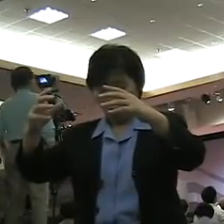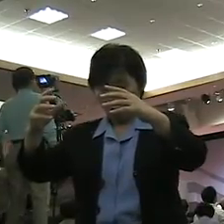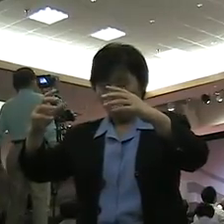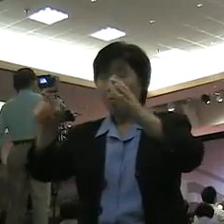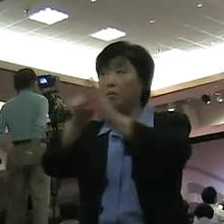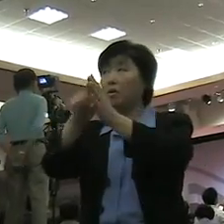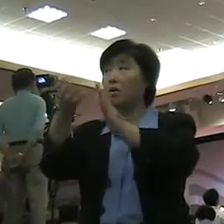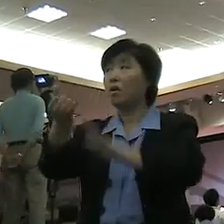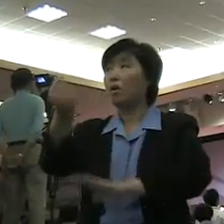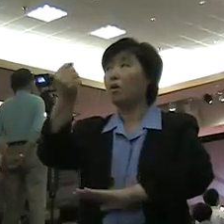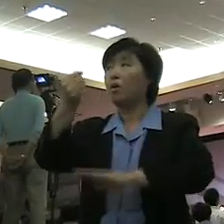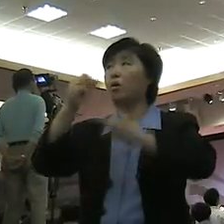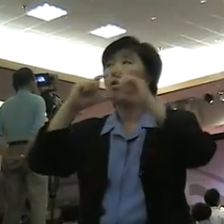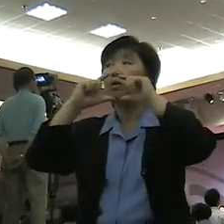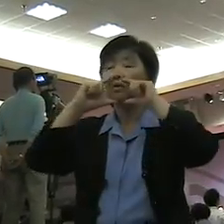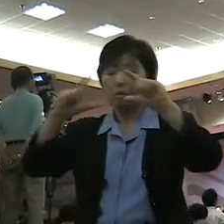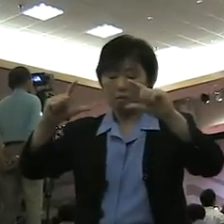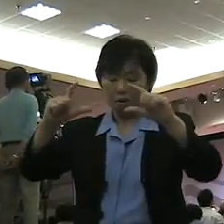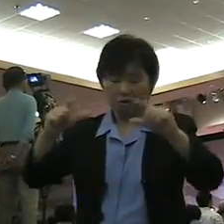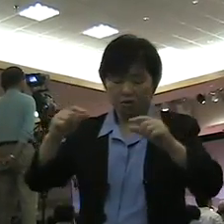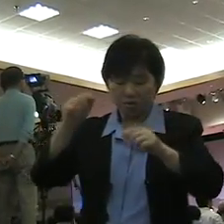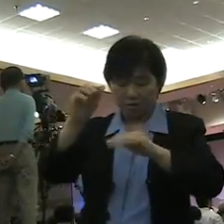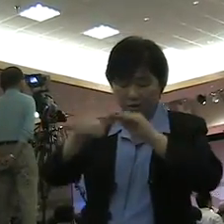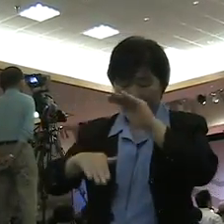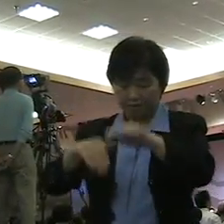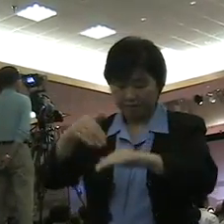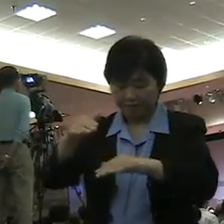우리 믿음으로 선포하고 나가겠습니다.